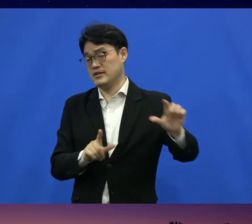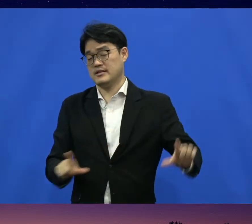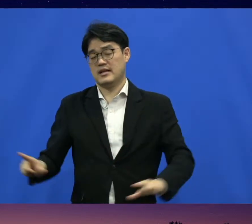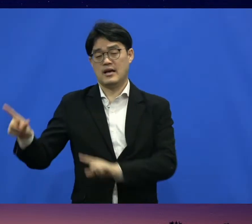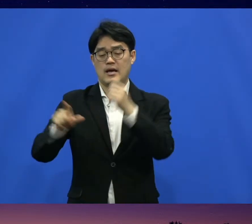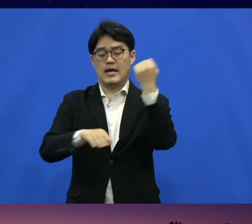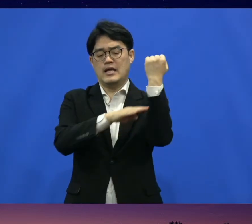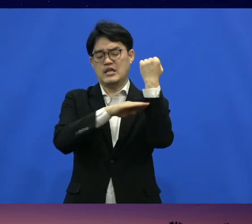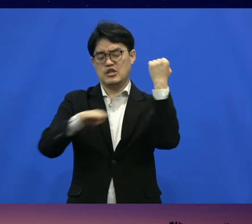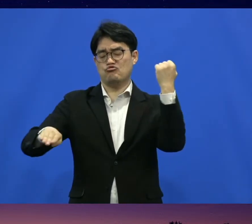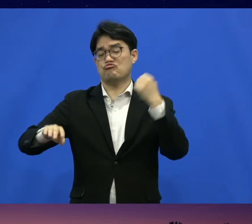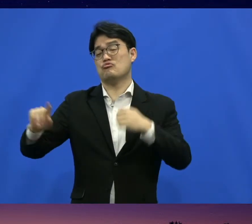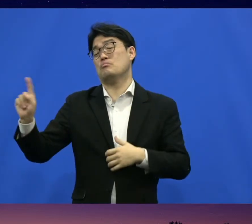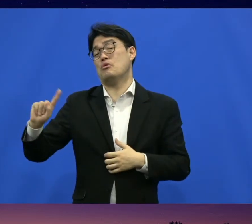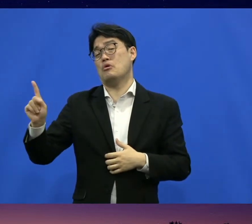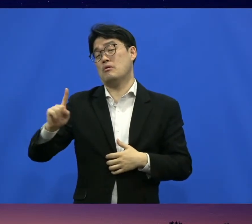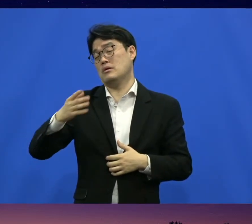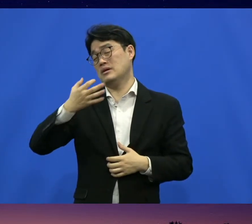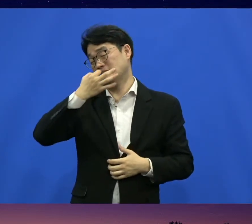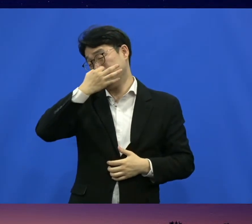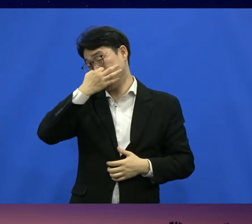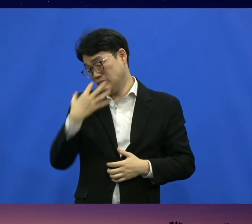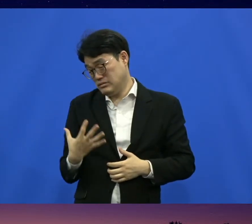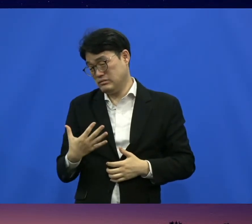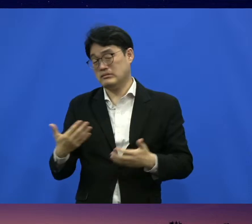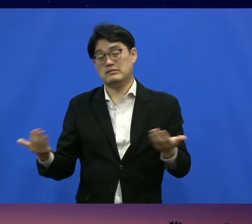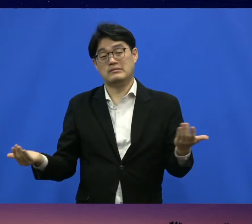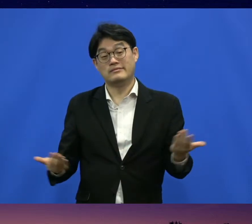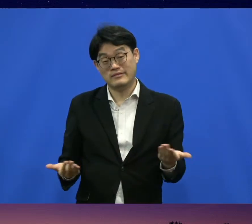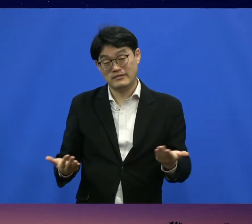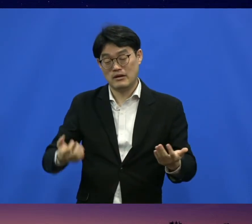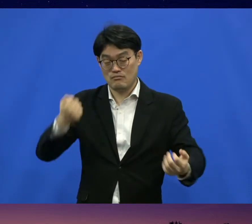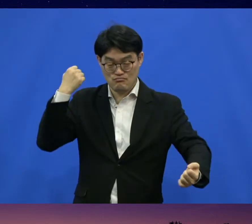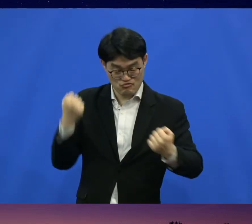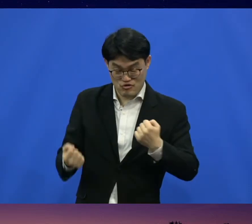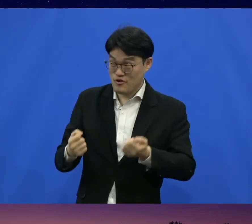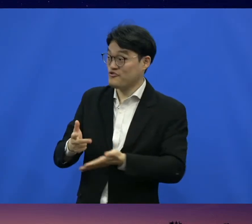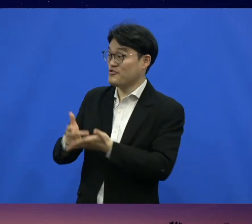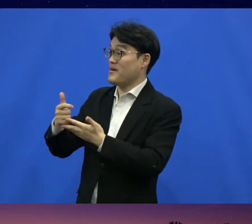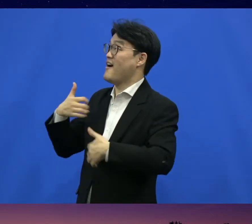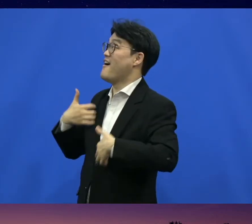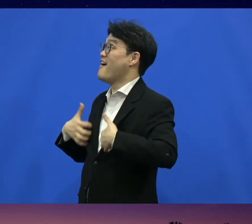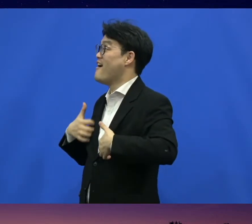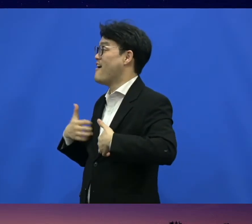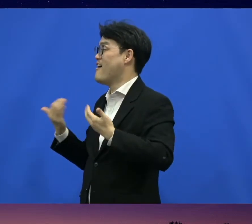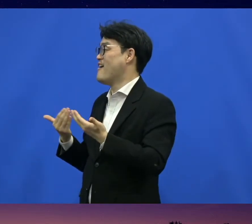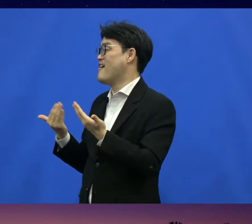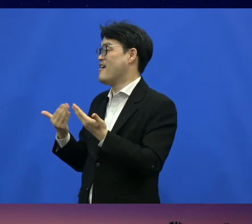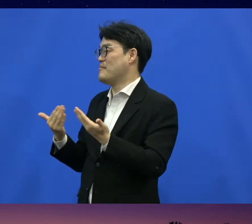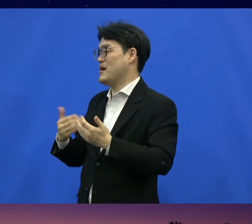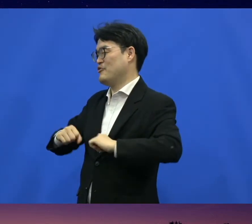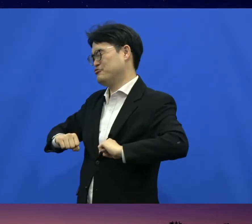기준은 힘든 일이라도 주님이 기뻐하시는 일이라면 기꺼이 순종할 수 있어요.